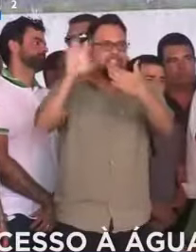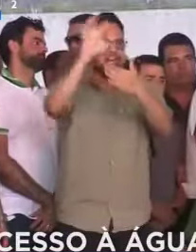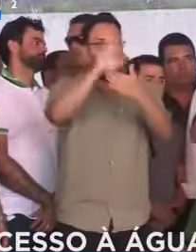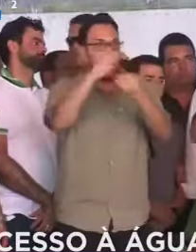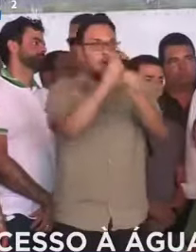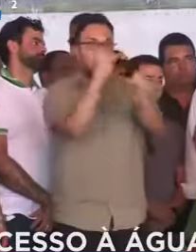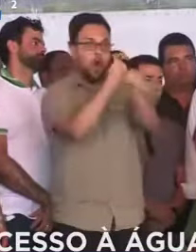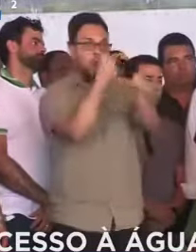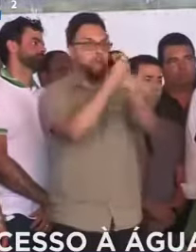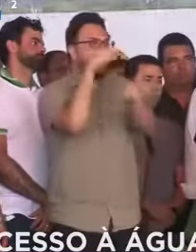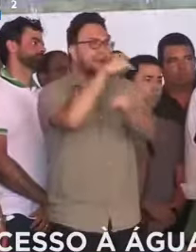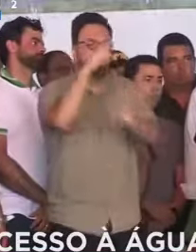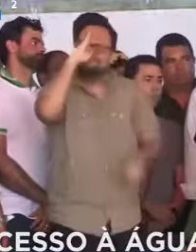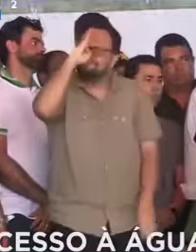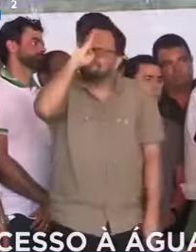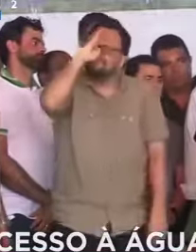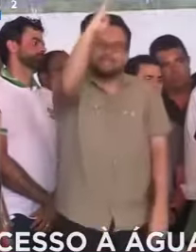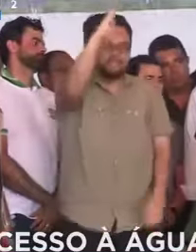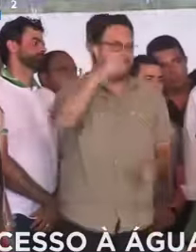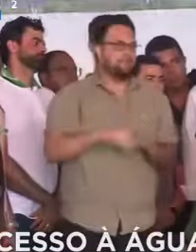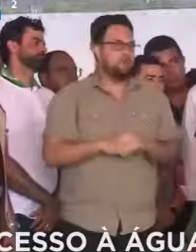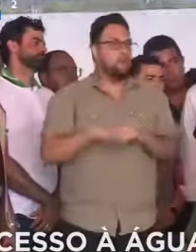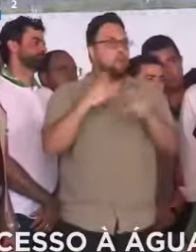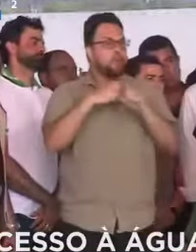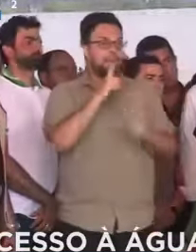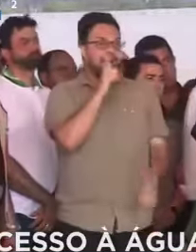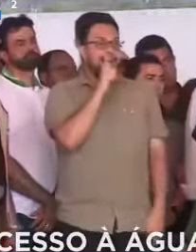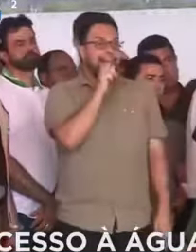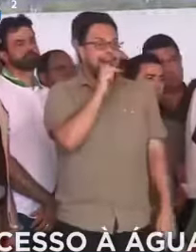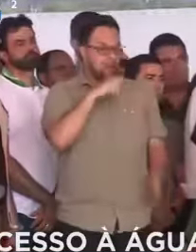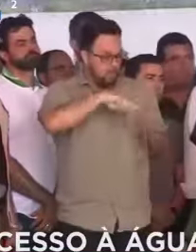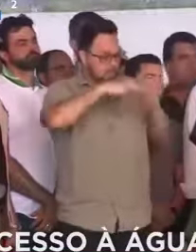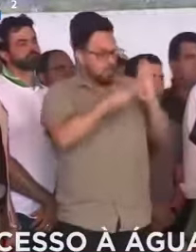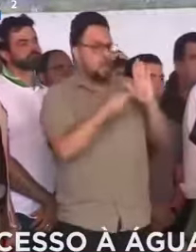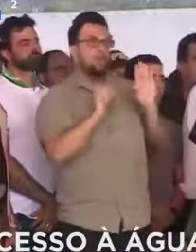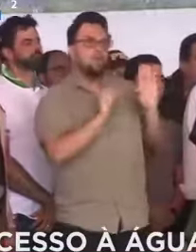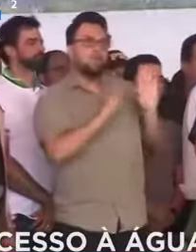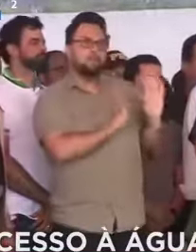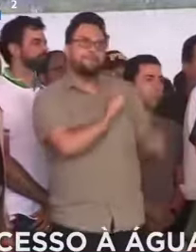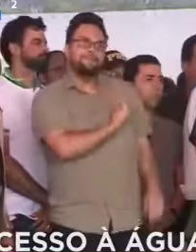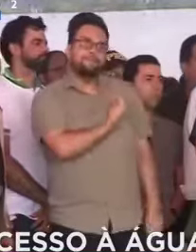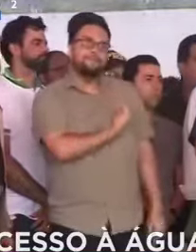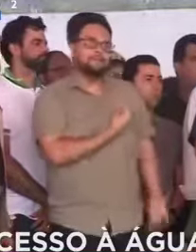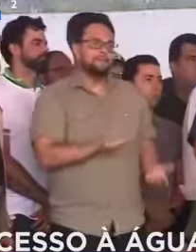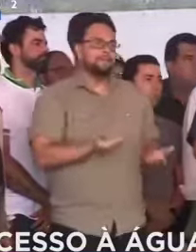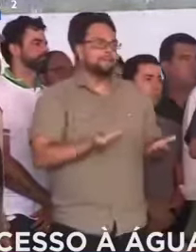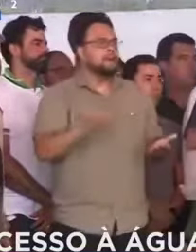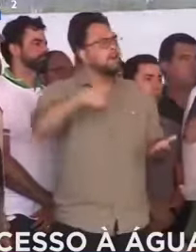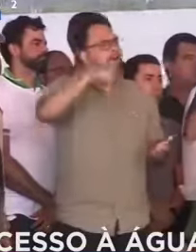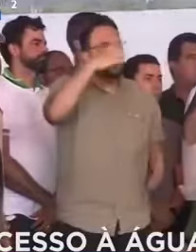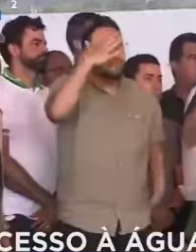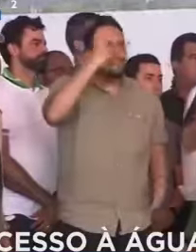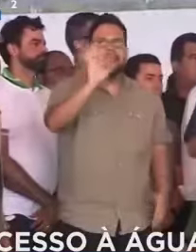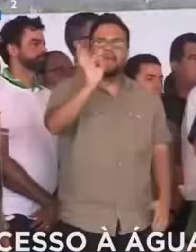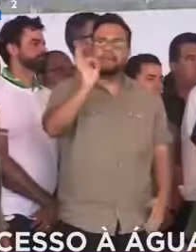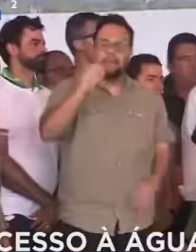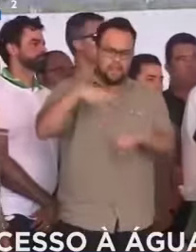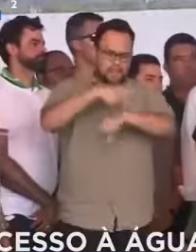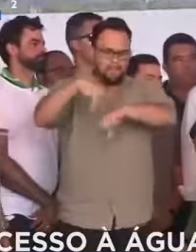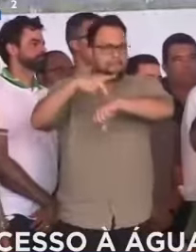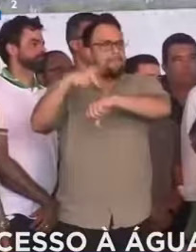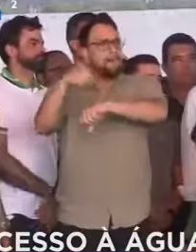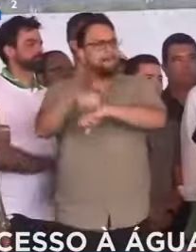é a principal, porque água é vida. Não consegue entender, num país como